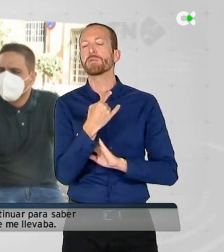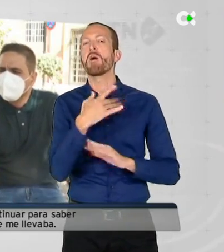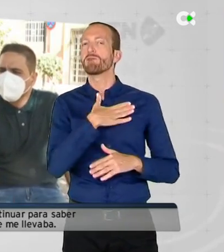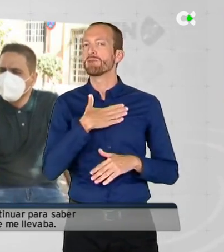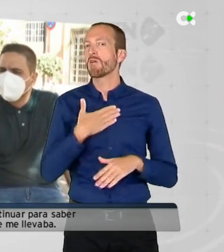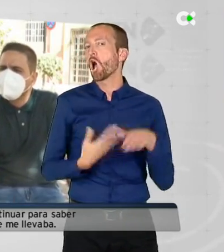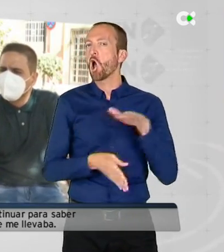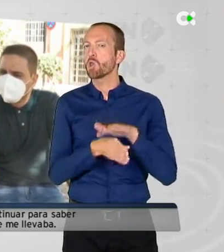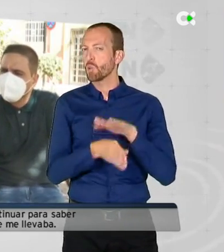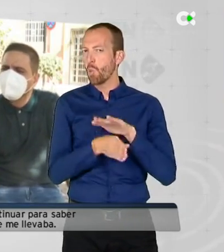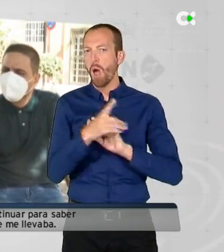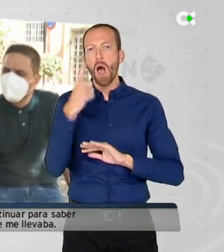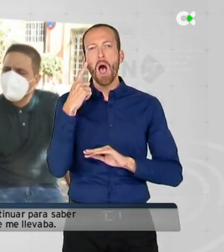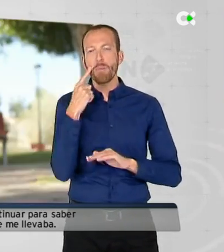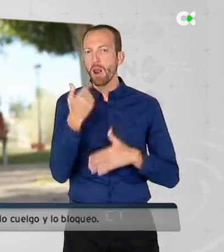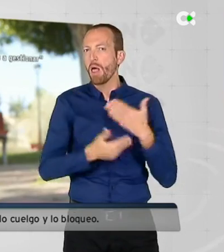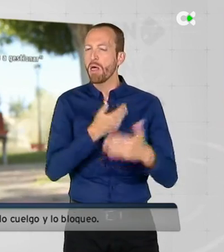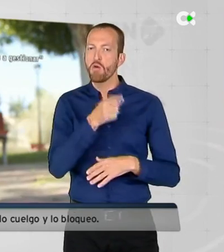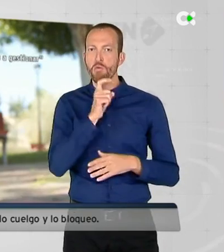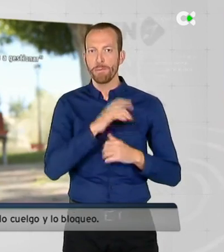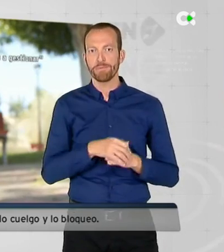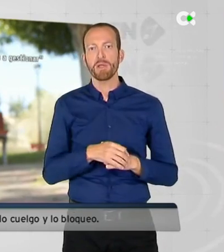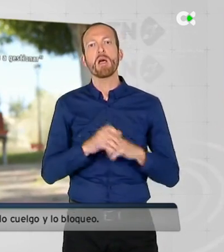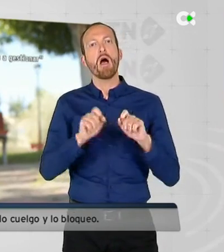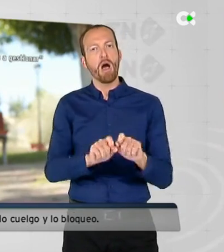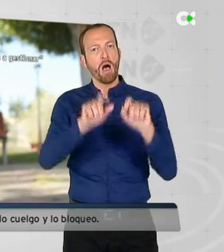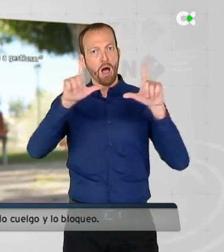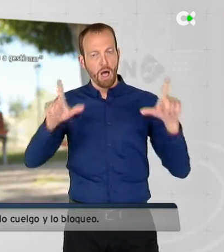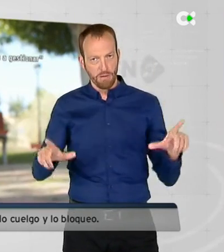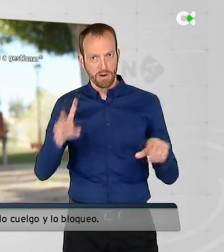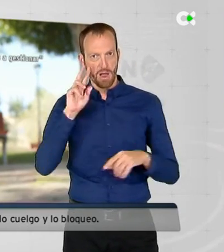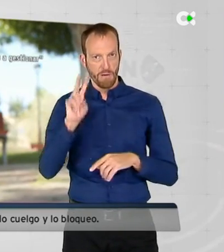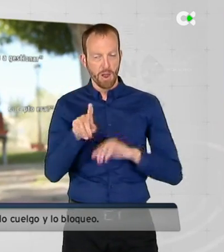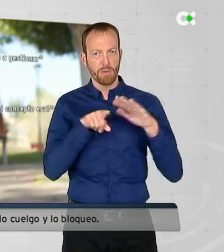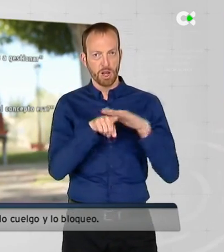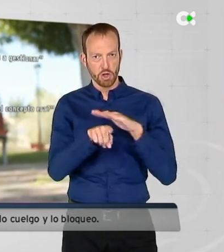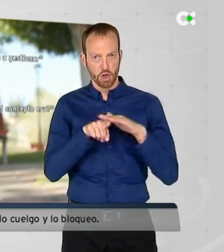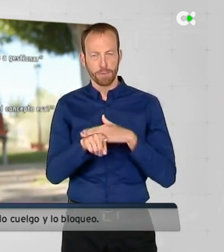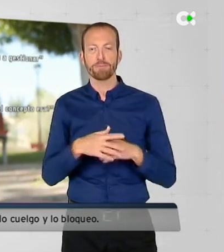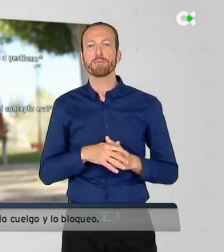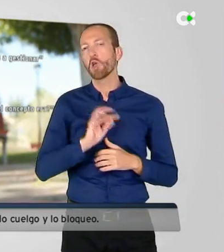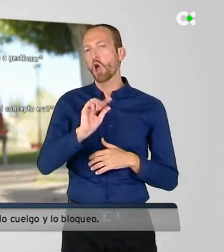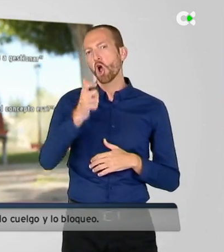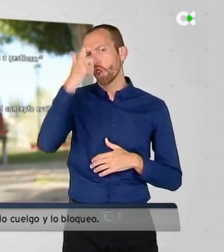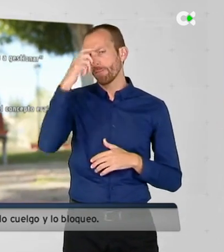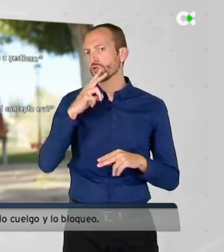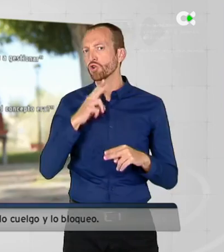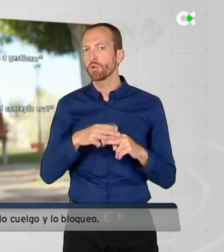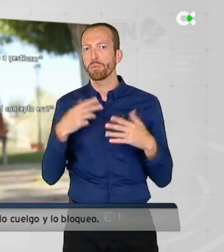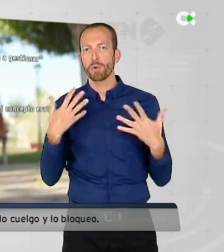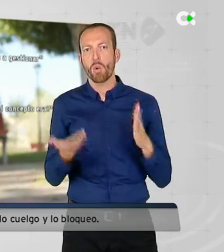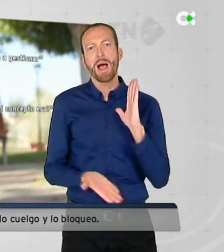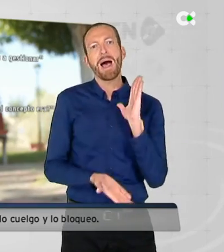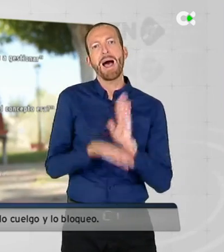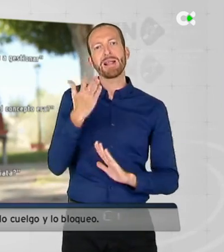continuar a ver hasta dónde me llegaba. Vale, ábretela, venga, ábrela, vamos a gestionar, venga. ¿Y el concepto era? Ah, está